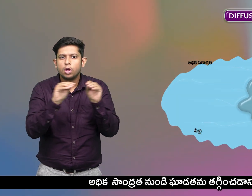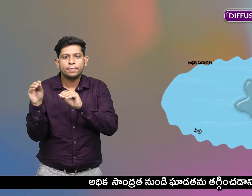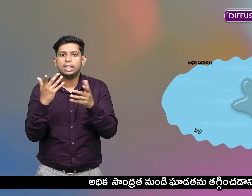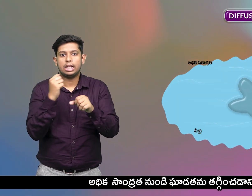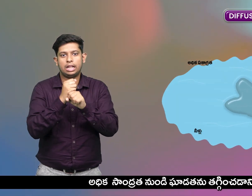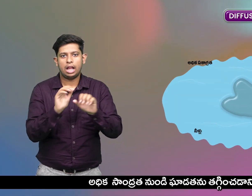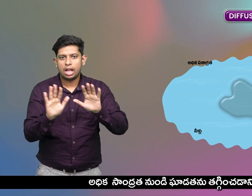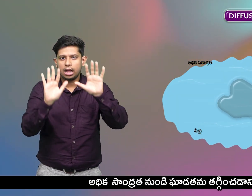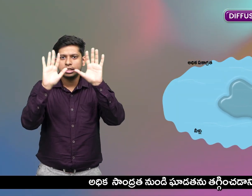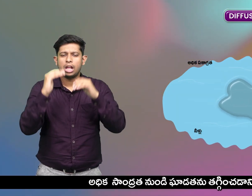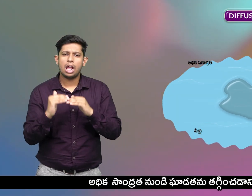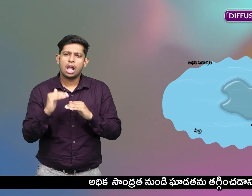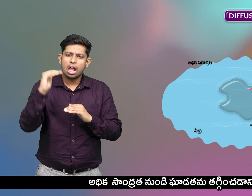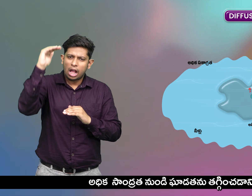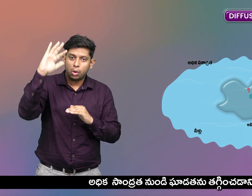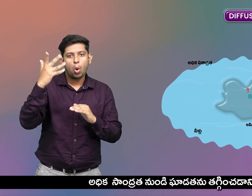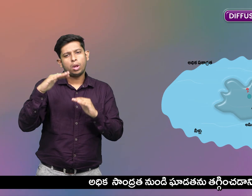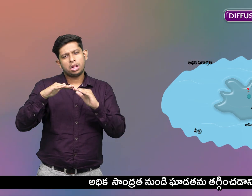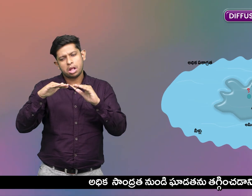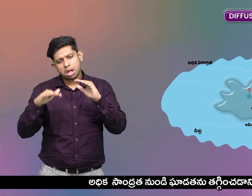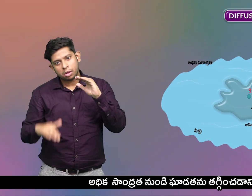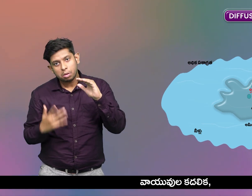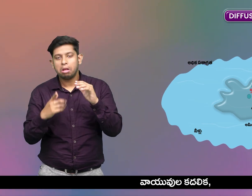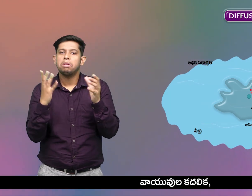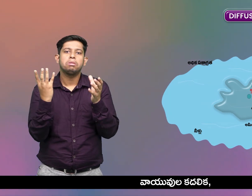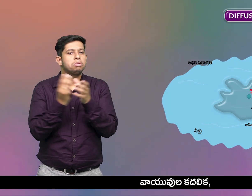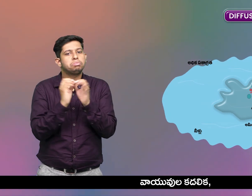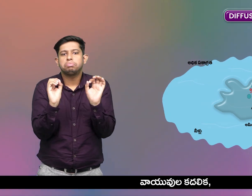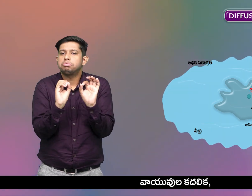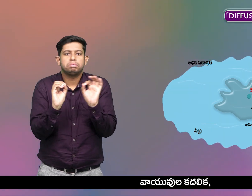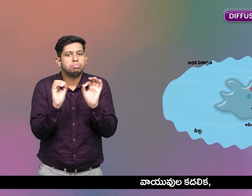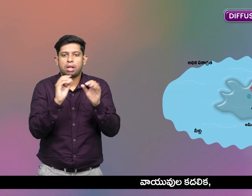అధిక సాంద్రత నుండి గాఢత తగ్గించడానికి వాయువుల కదలిక.